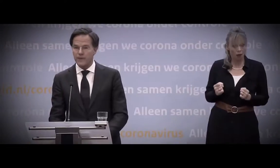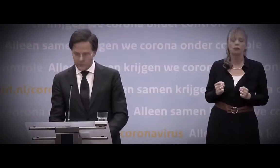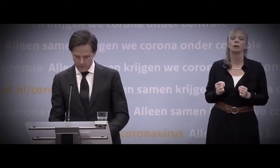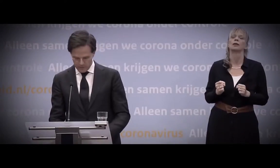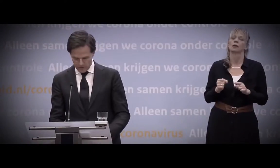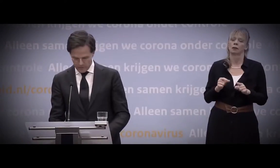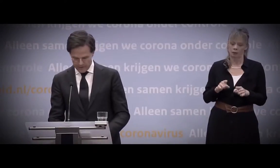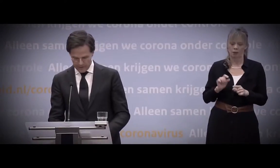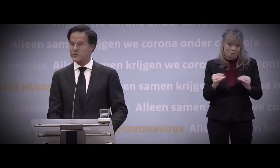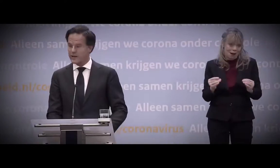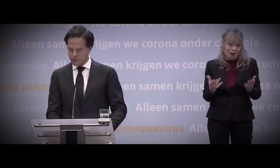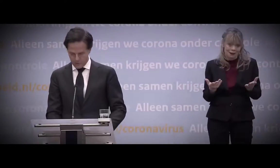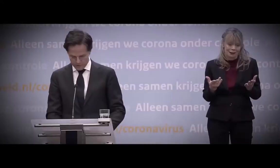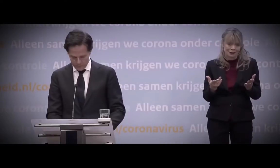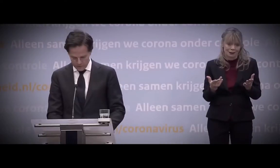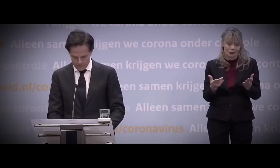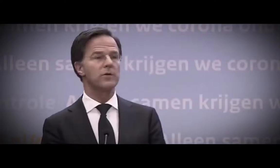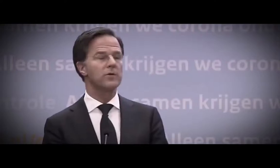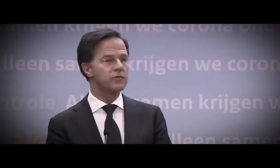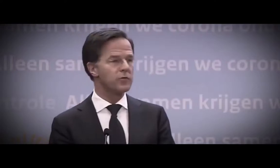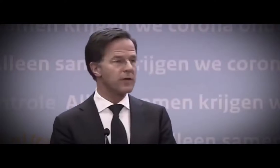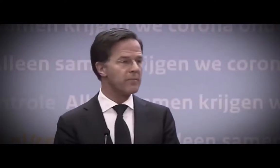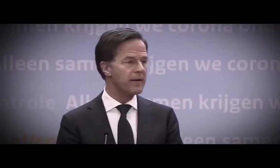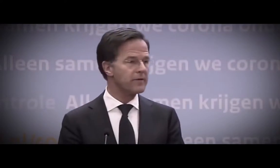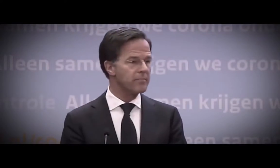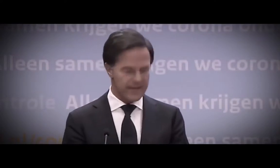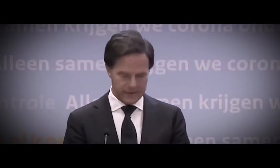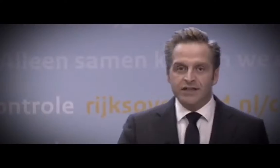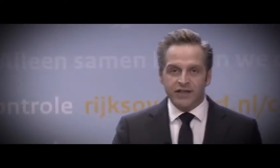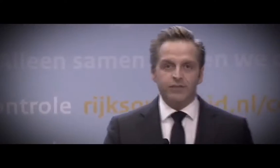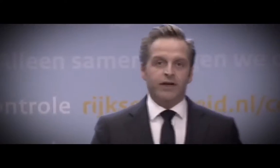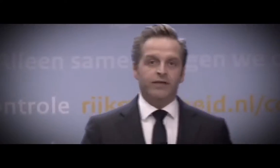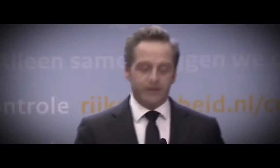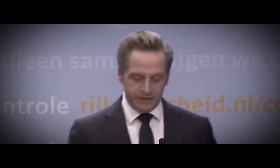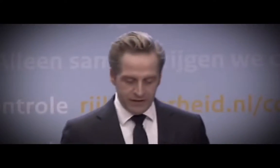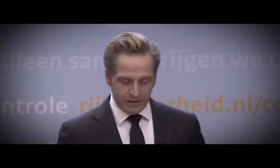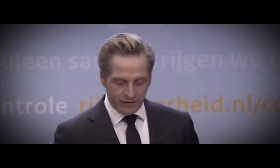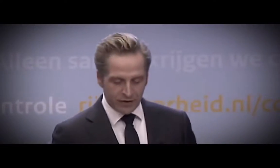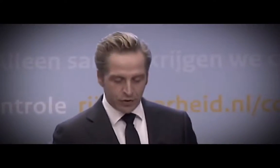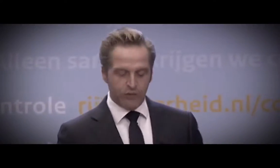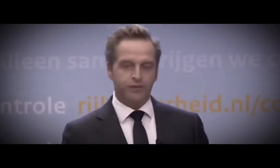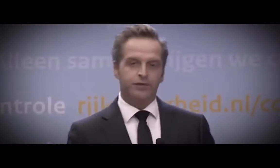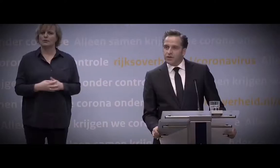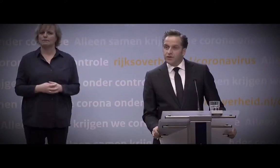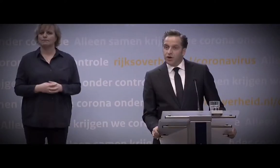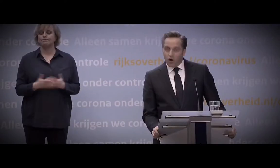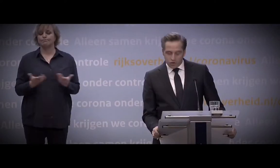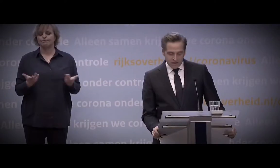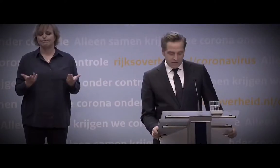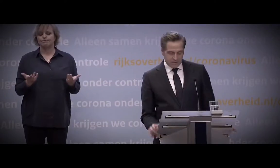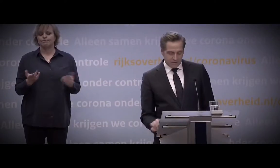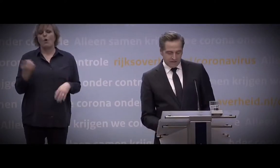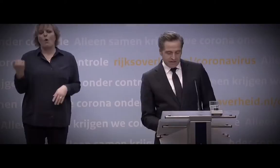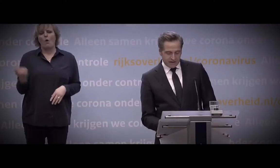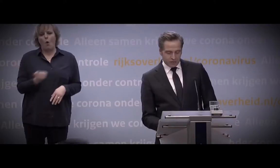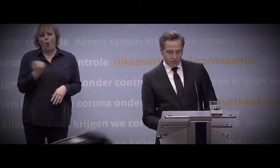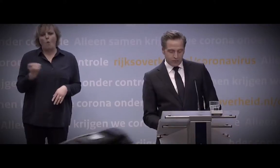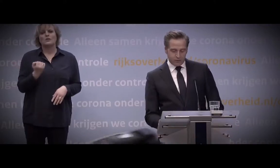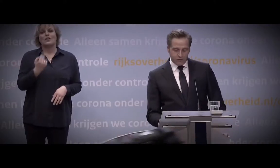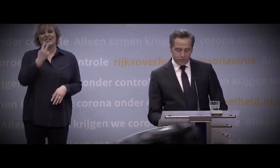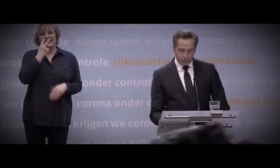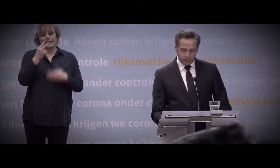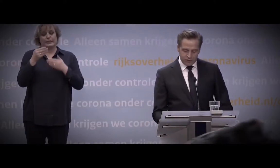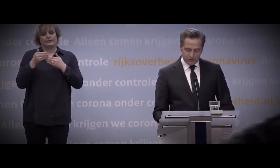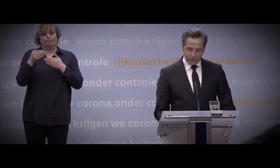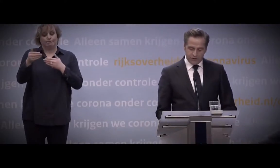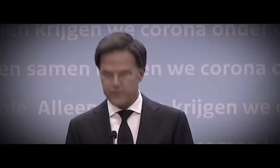Maandag 25 januari na de voorjaarsvakantie. Tot en met maart. Is dit hem dan? Die tweede golf? Omdat we ook zien dat die derde